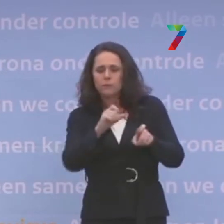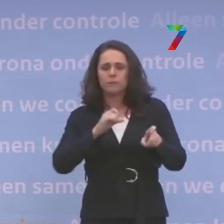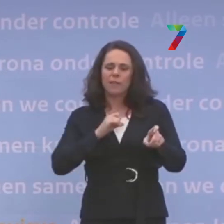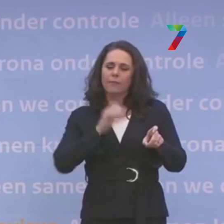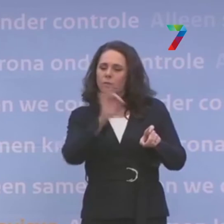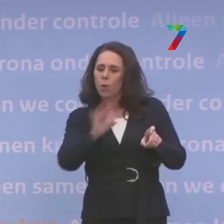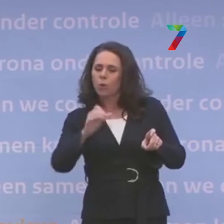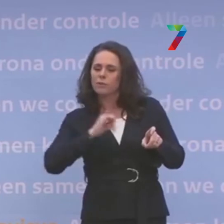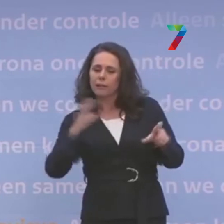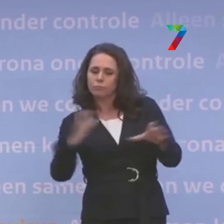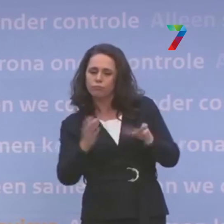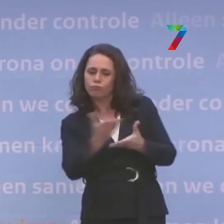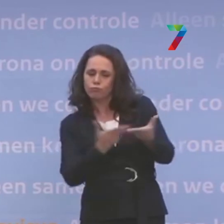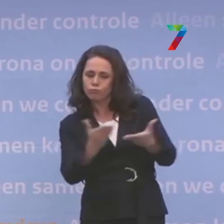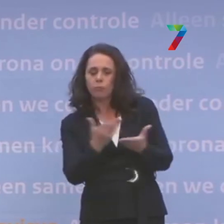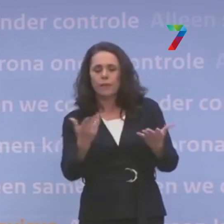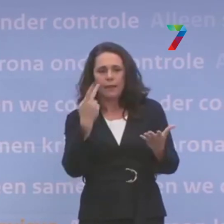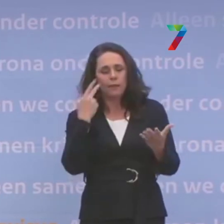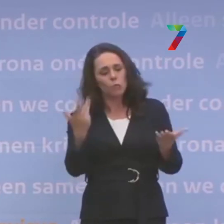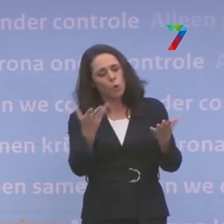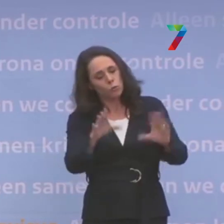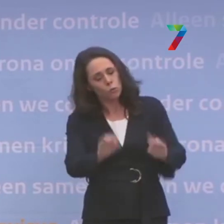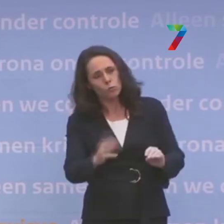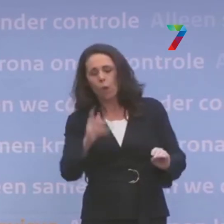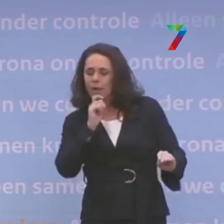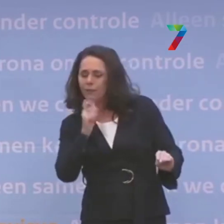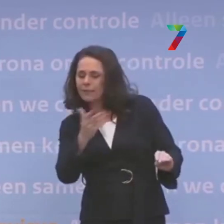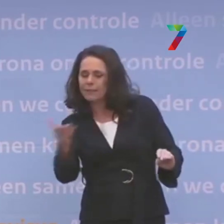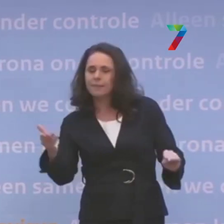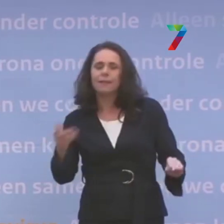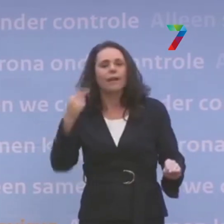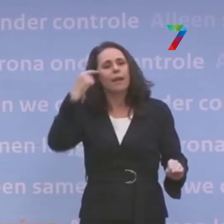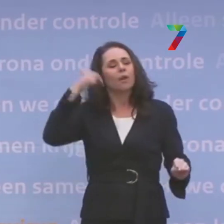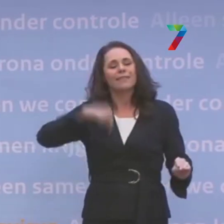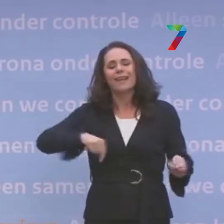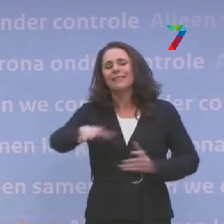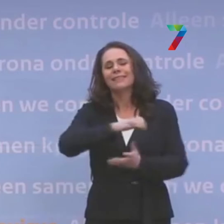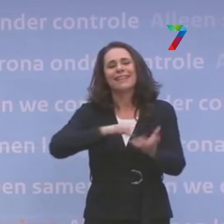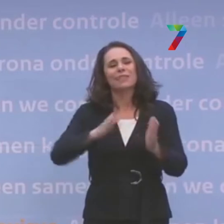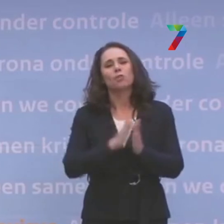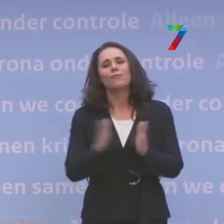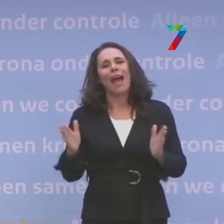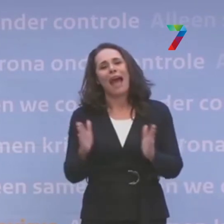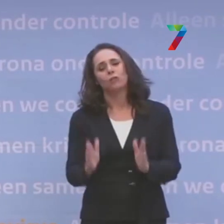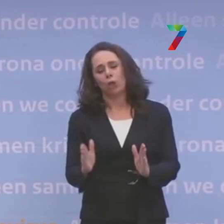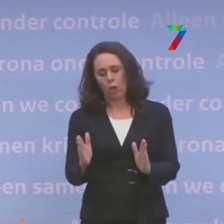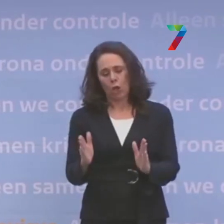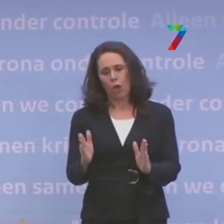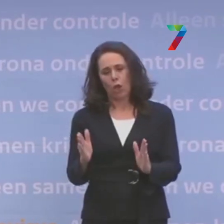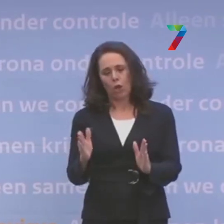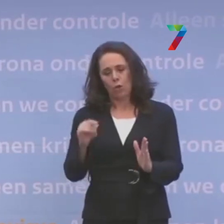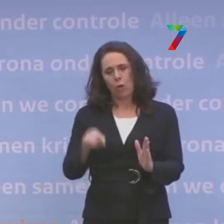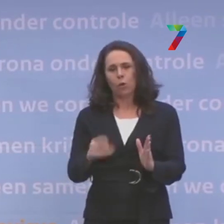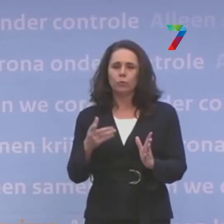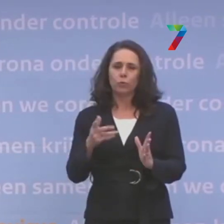En gaat zeggen, joh, kijk, zo doen we dit, dit zijn de adviezen, et cetera. Ik geloof niet dat we in deze fase van de crisis dat het erg behulpzaam is om nu